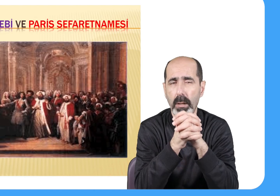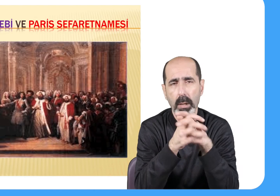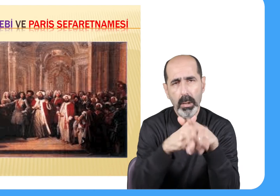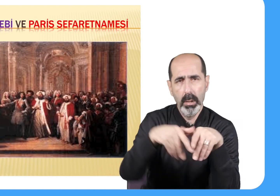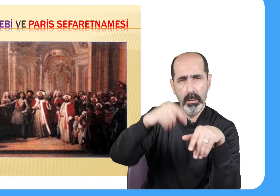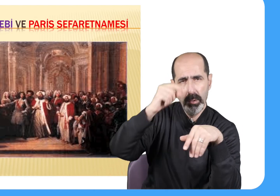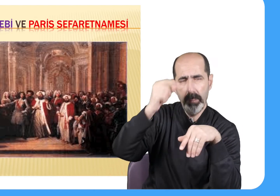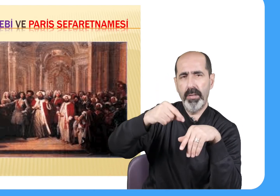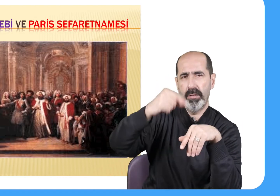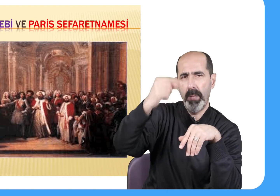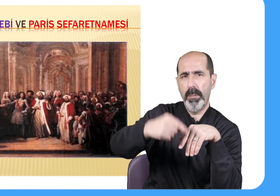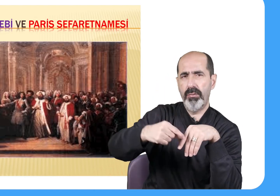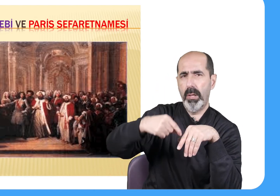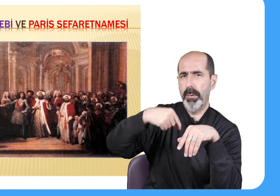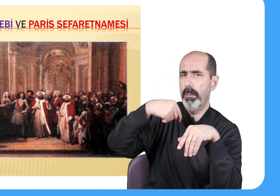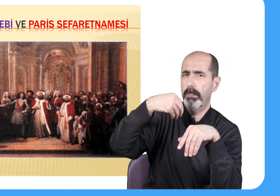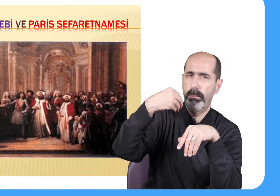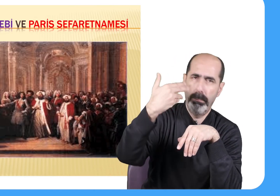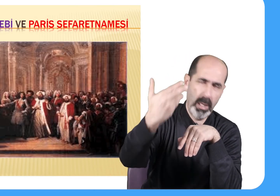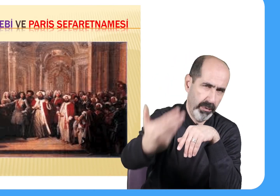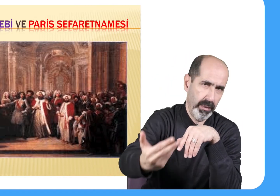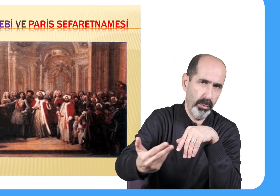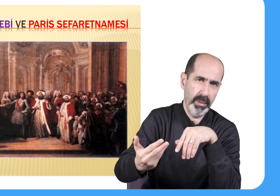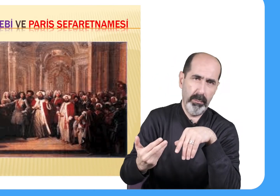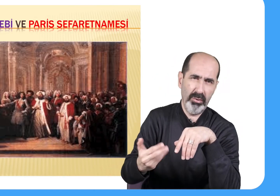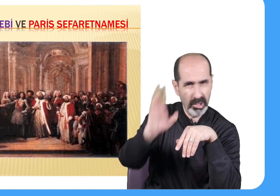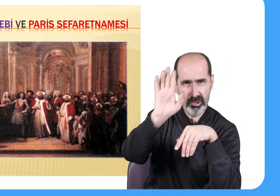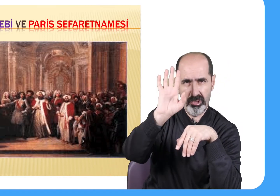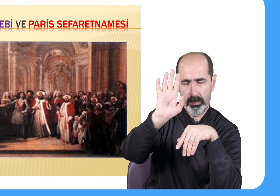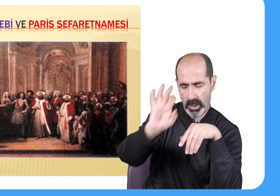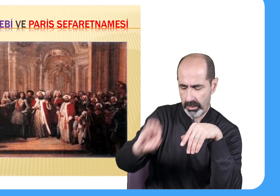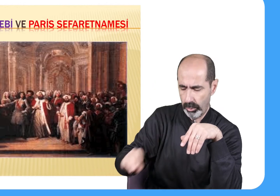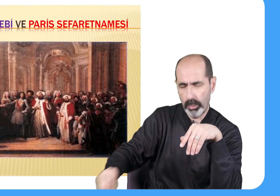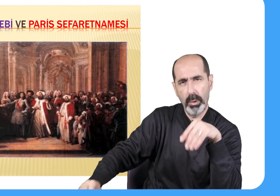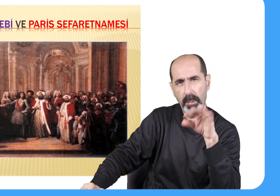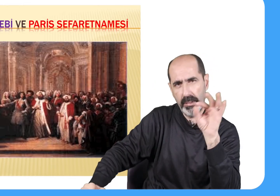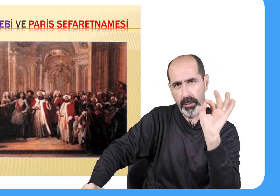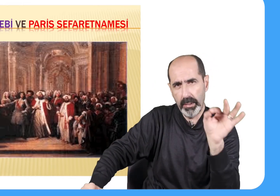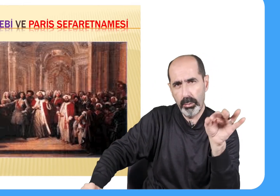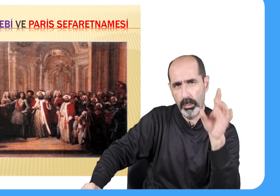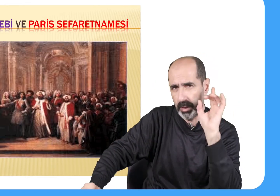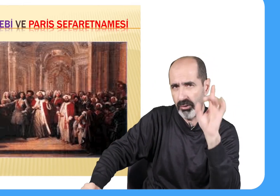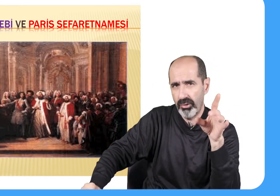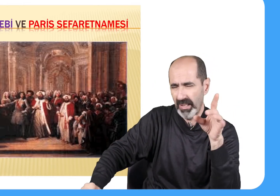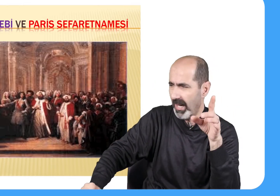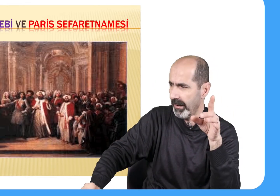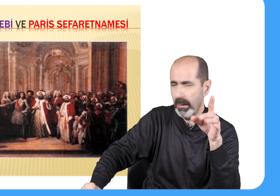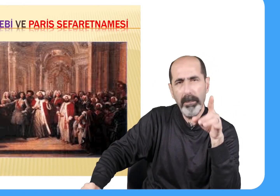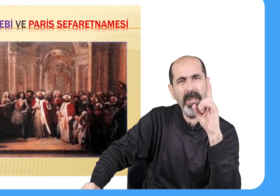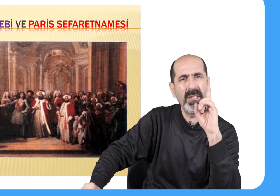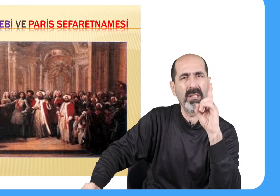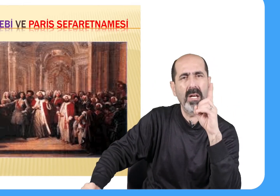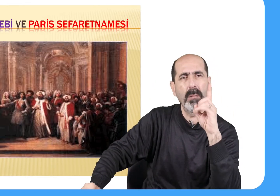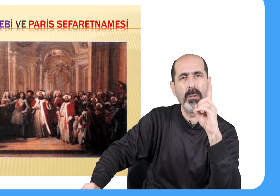olmuştu yirmisekiz Mehmet Çelebi Harise gönderilmiş geçici vardı onu da söylemekte fayda görüyorum geçici